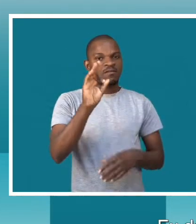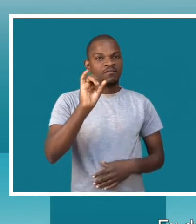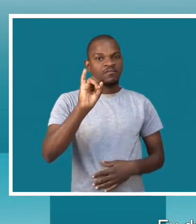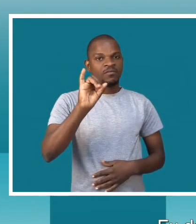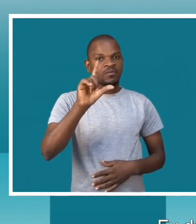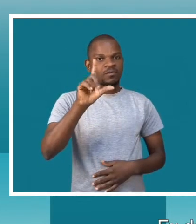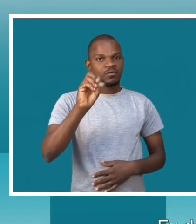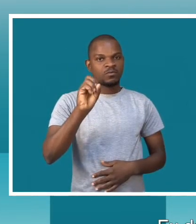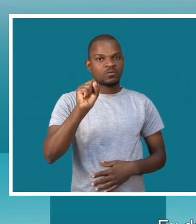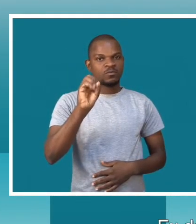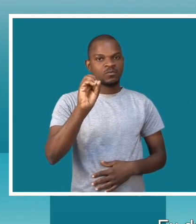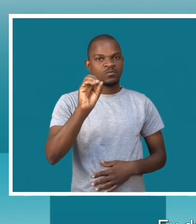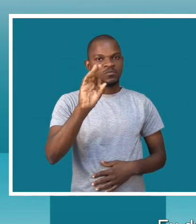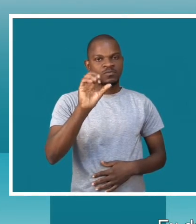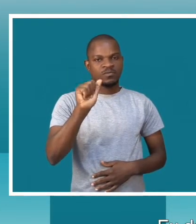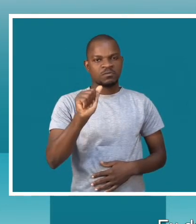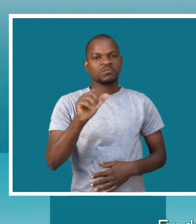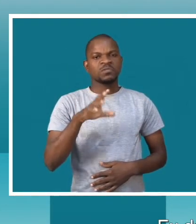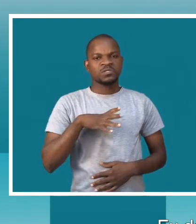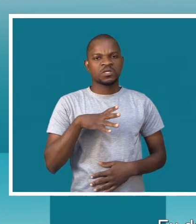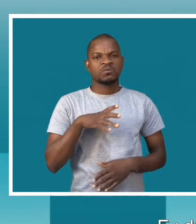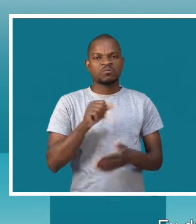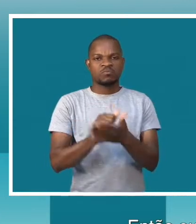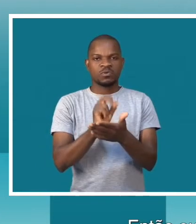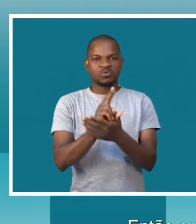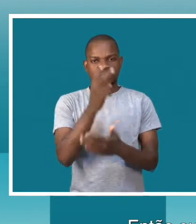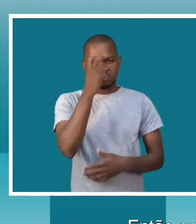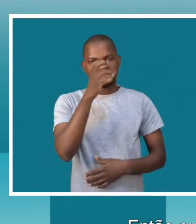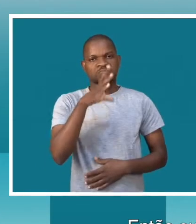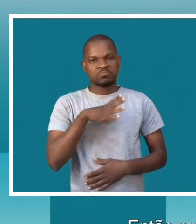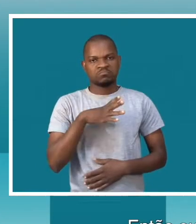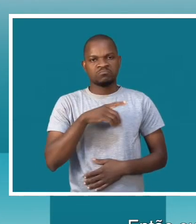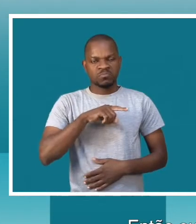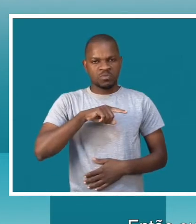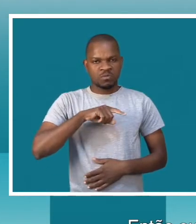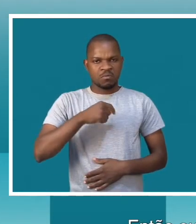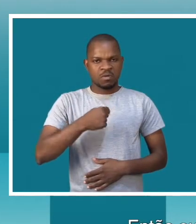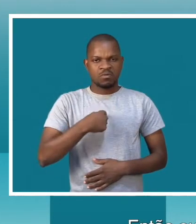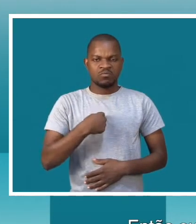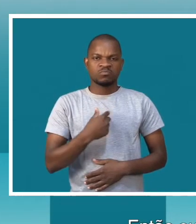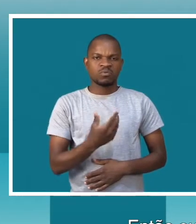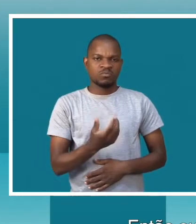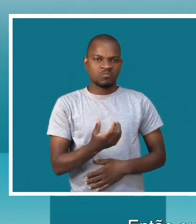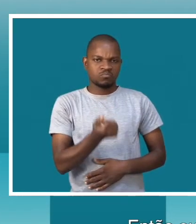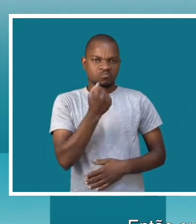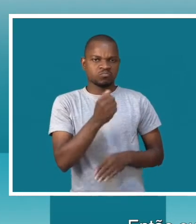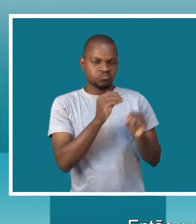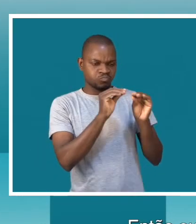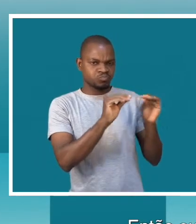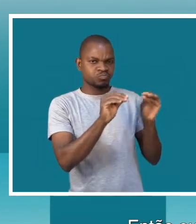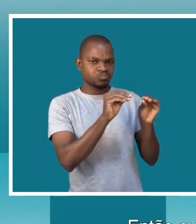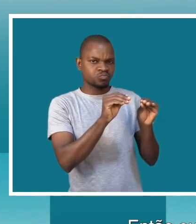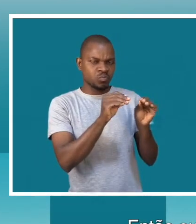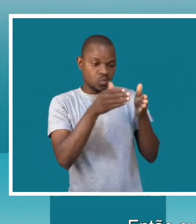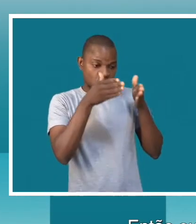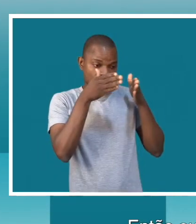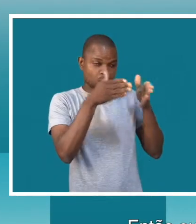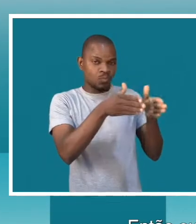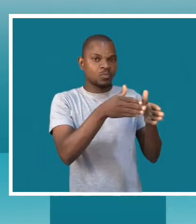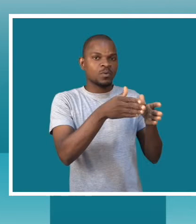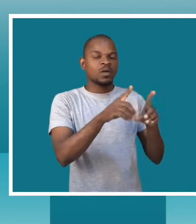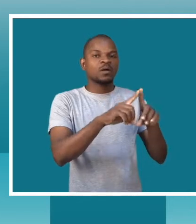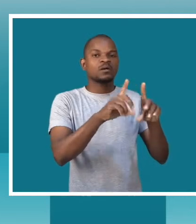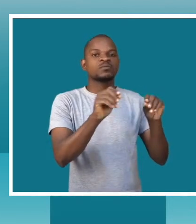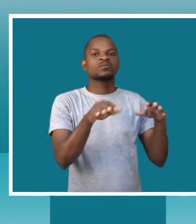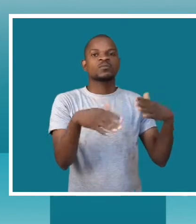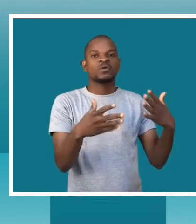ano tem um aluno cego. Então, eu presto, na base desse curso, um pouco mais de atenção a ele